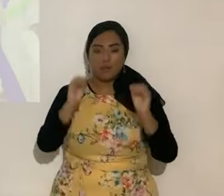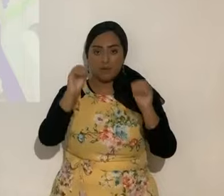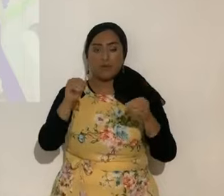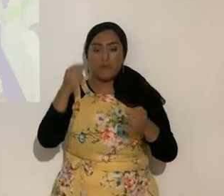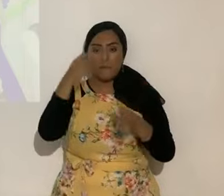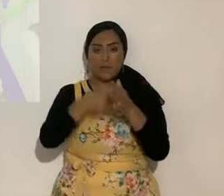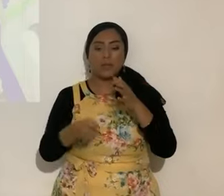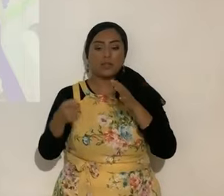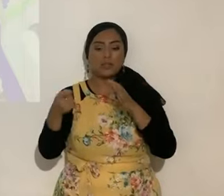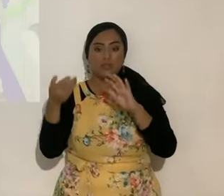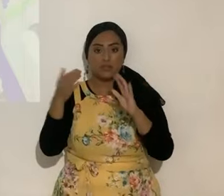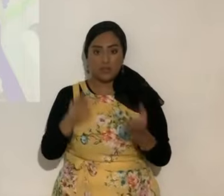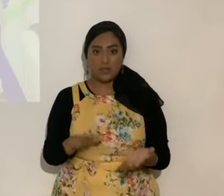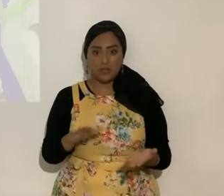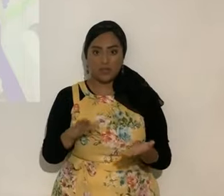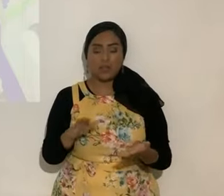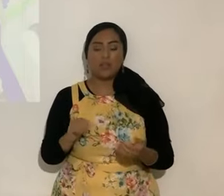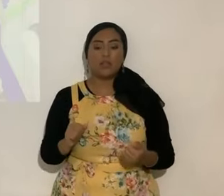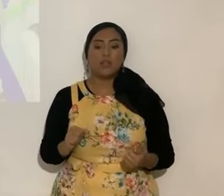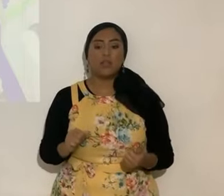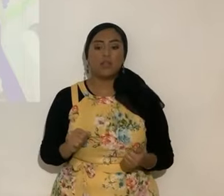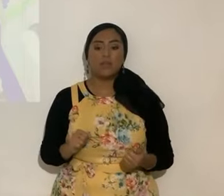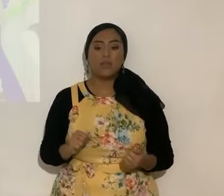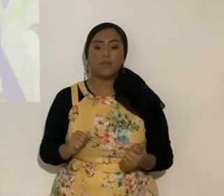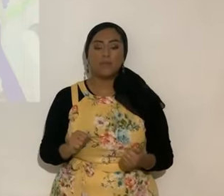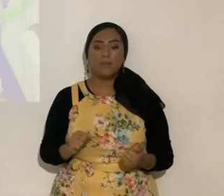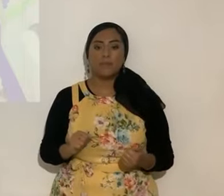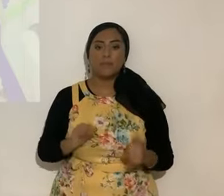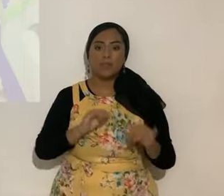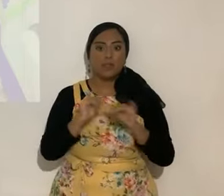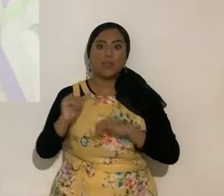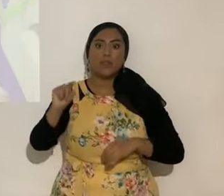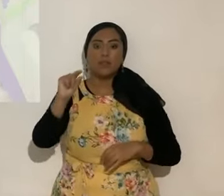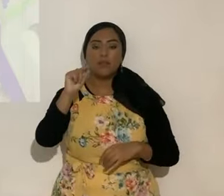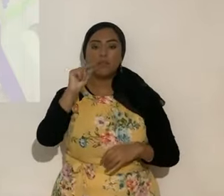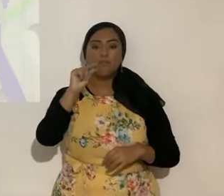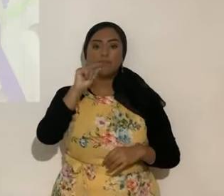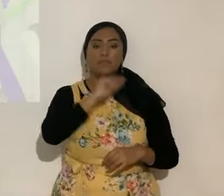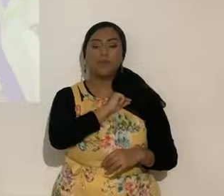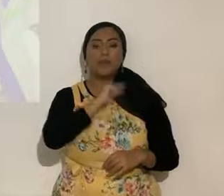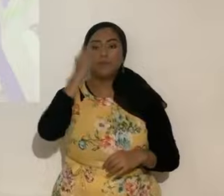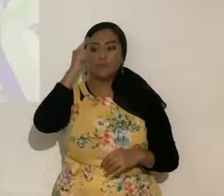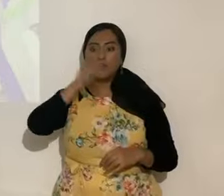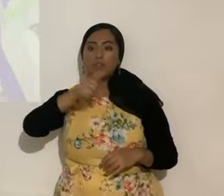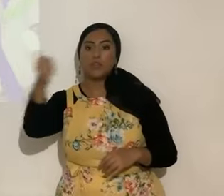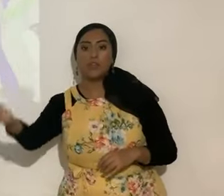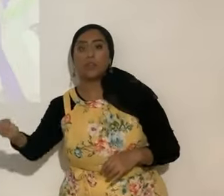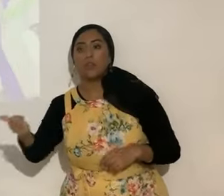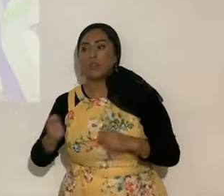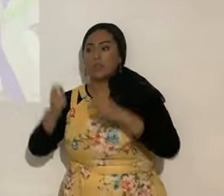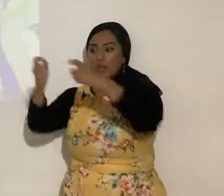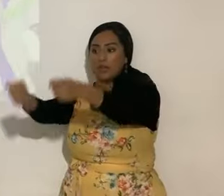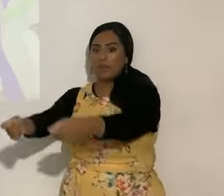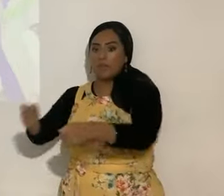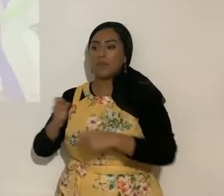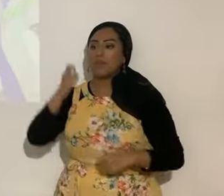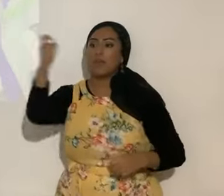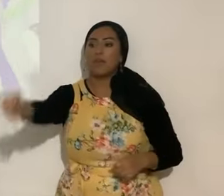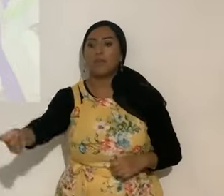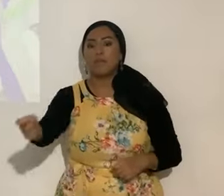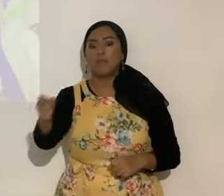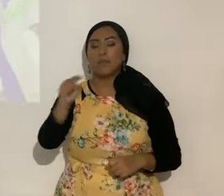precio a la muerte, es dar testimonio de culpabilidad al otro. Es decir, el otro es el